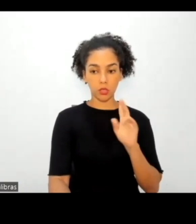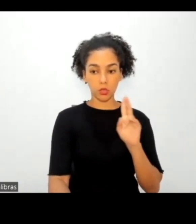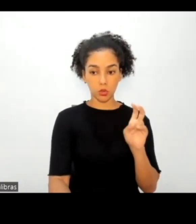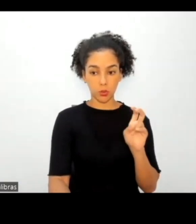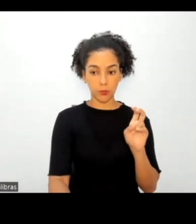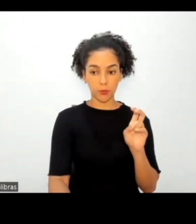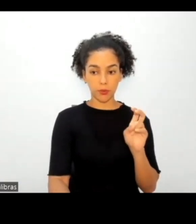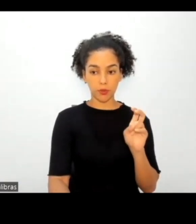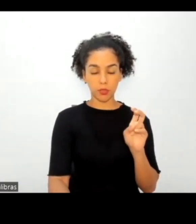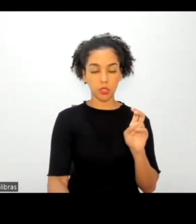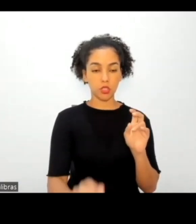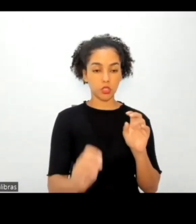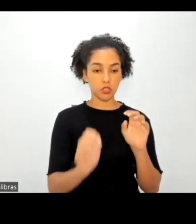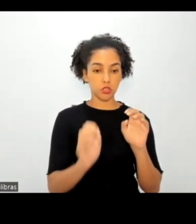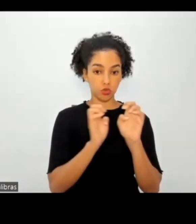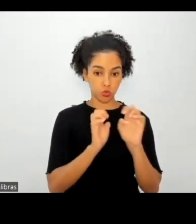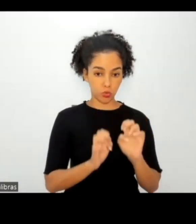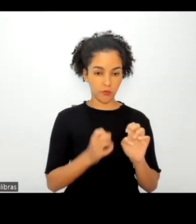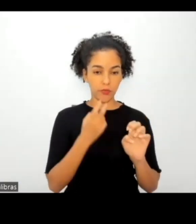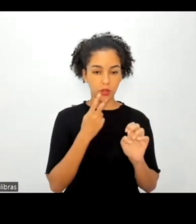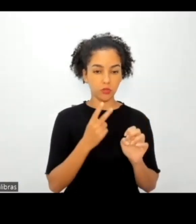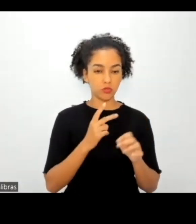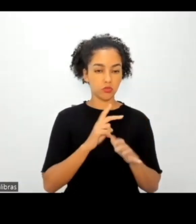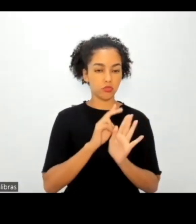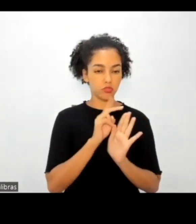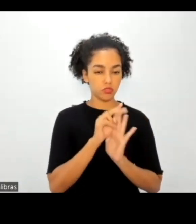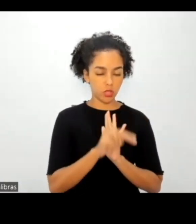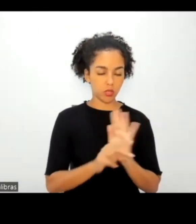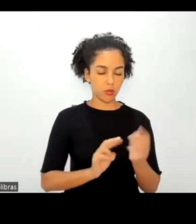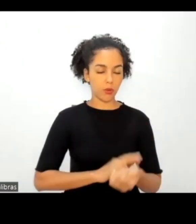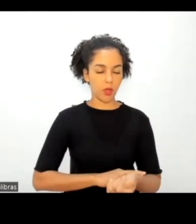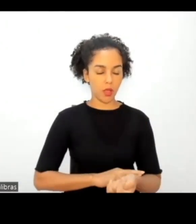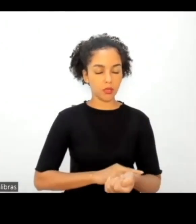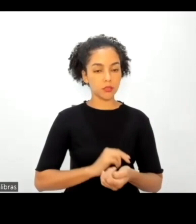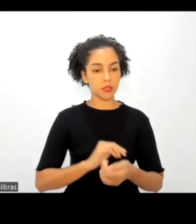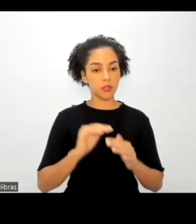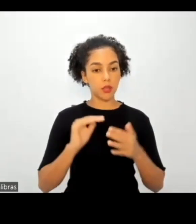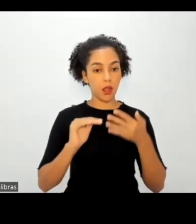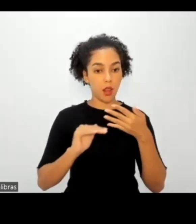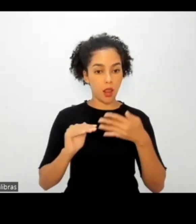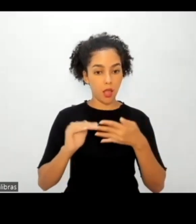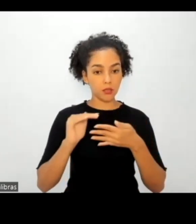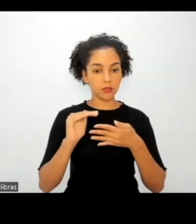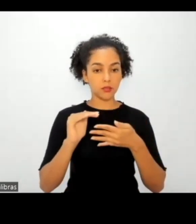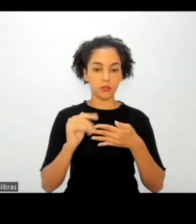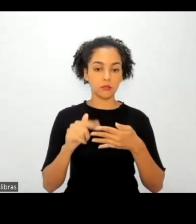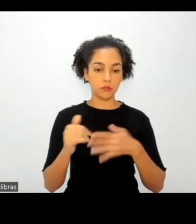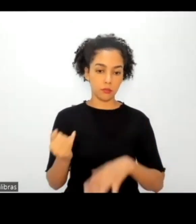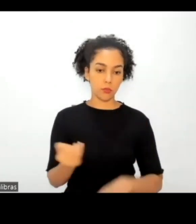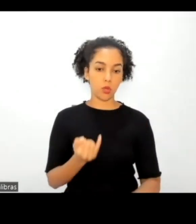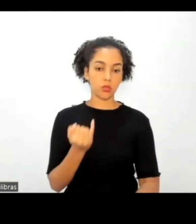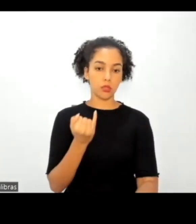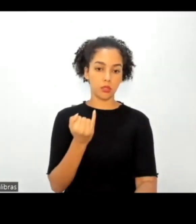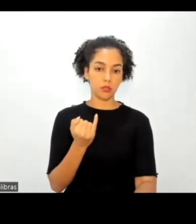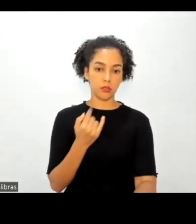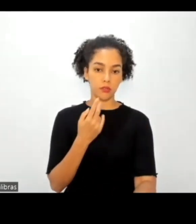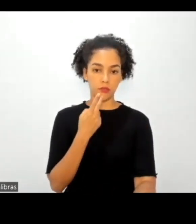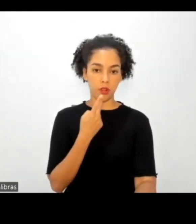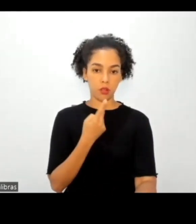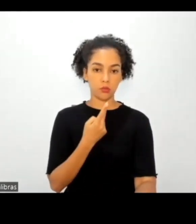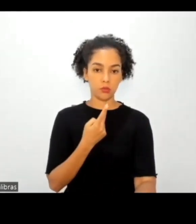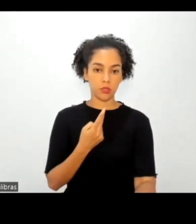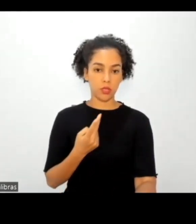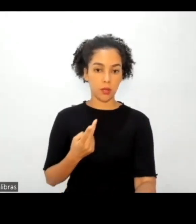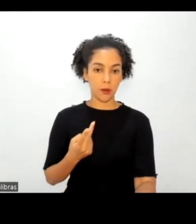e classe. Há uma série de outros debates que são importantíssimos e que, ao dizer que não é estrutural, não estou dizendo que merecem nossa